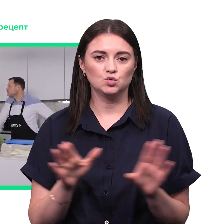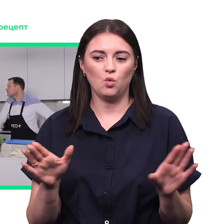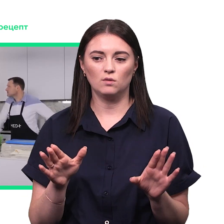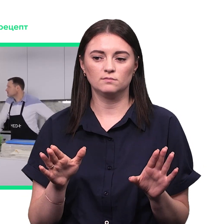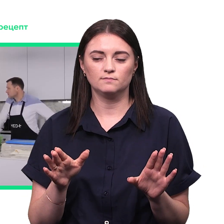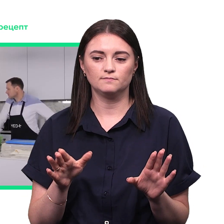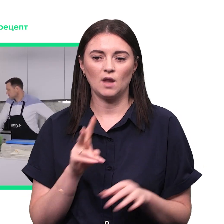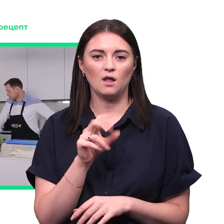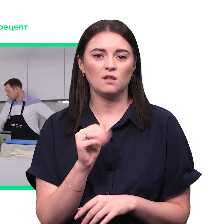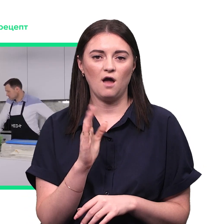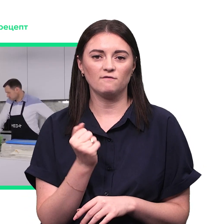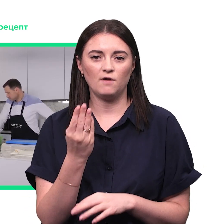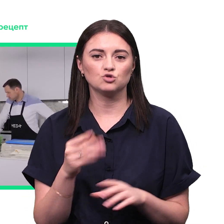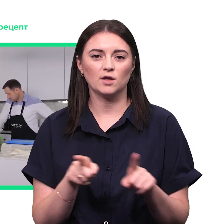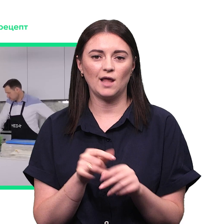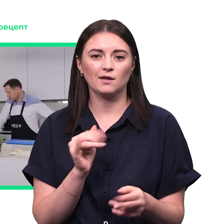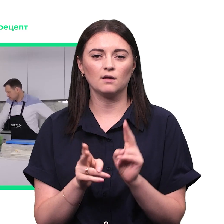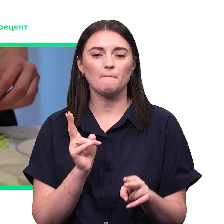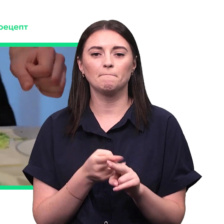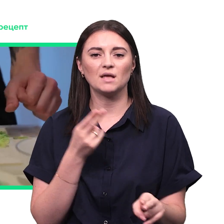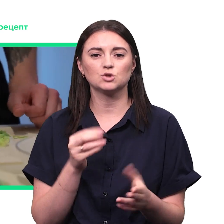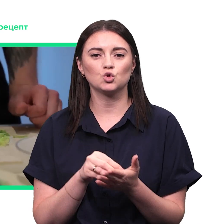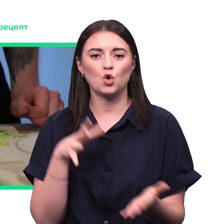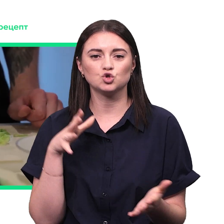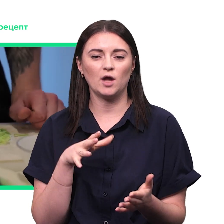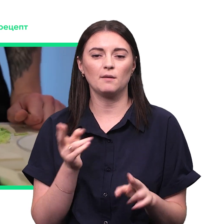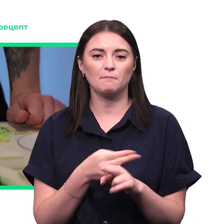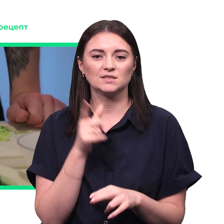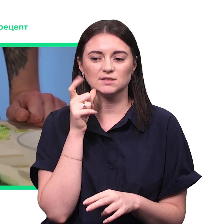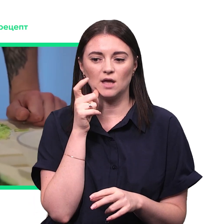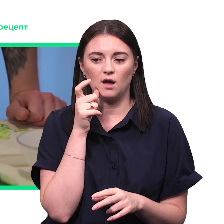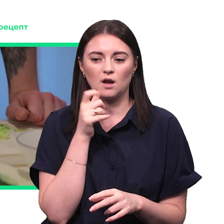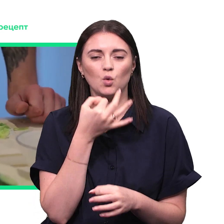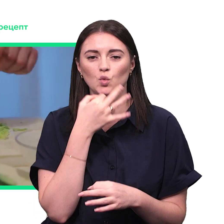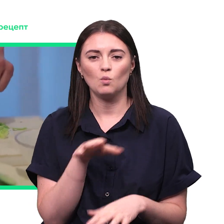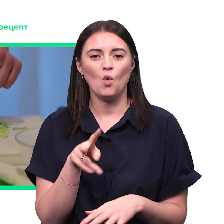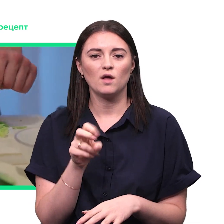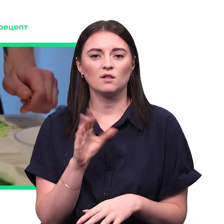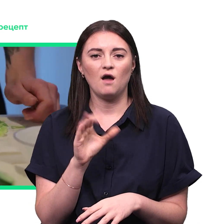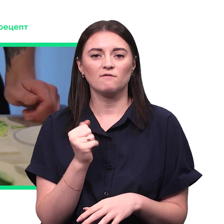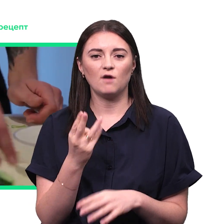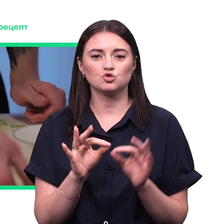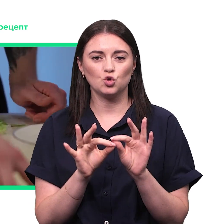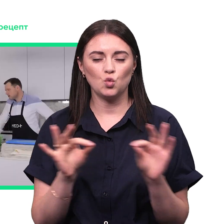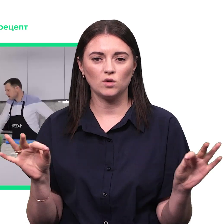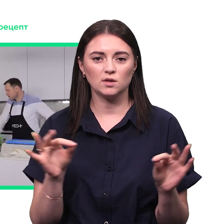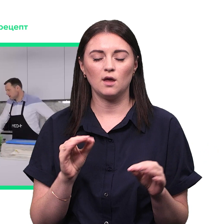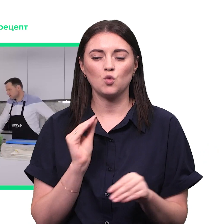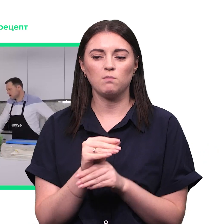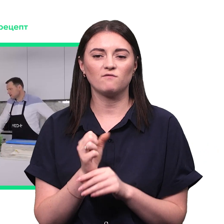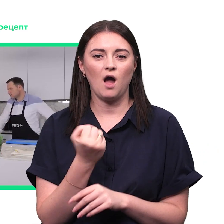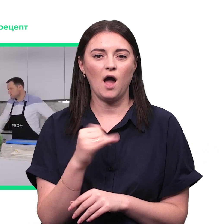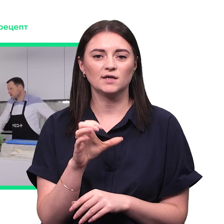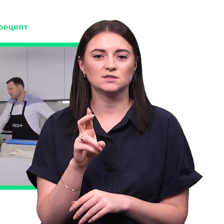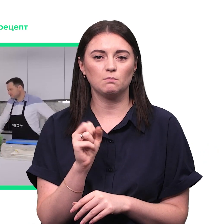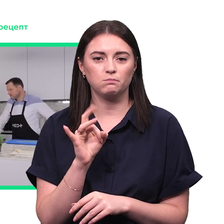лаваш, в принципе, так и готовится. Без дрожжей, без сахара. То есть любой лаваш так. тонкий. Добавляем дальше айсберг. Так,